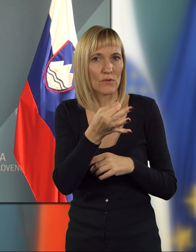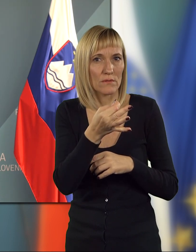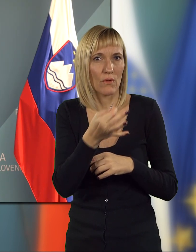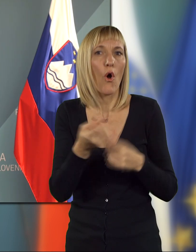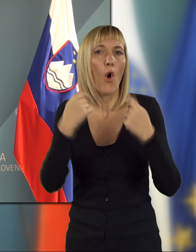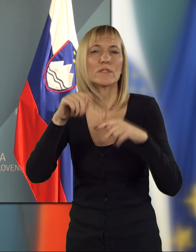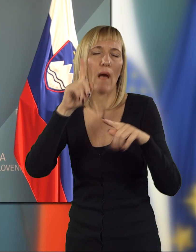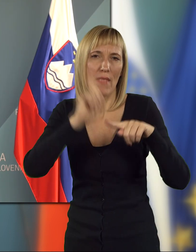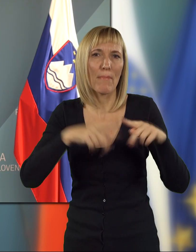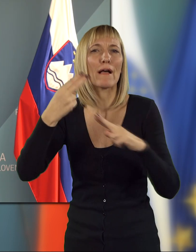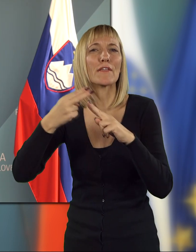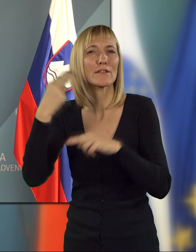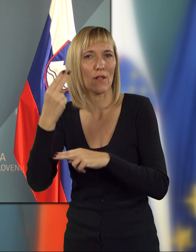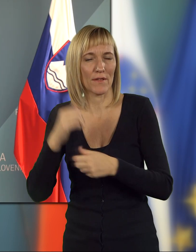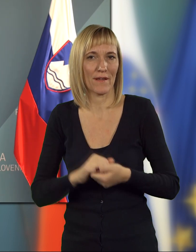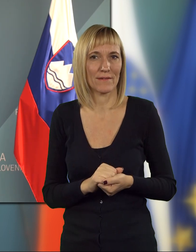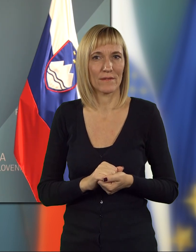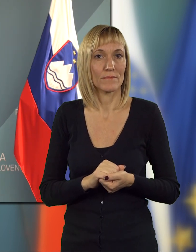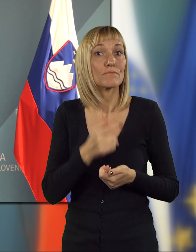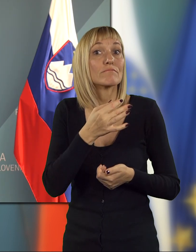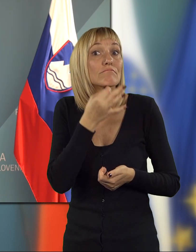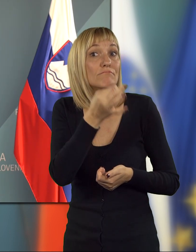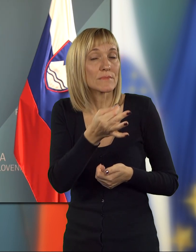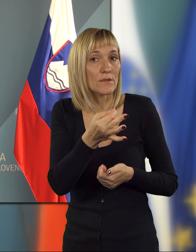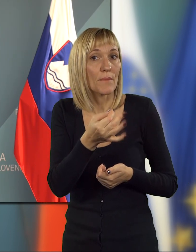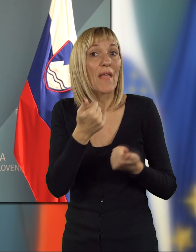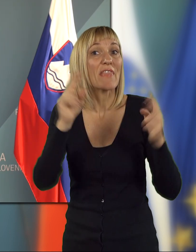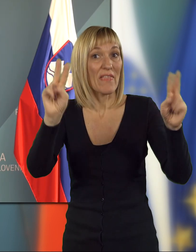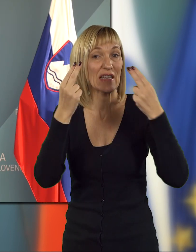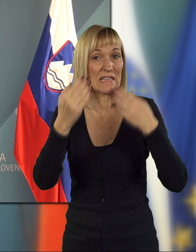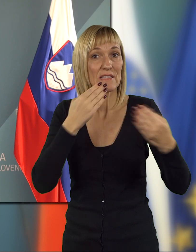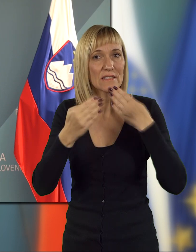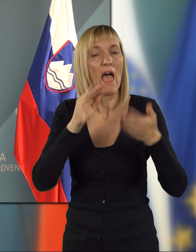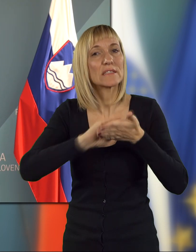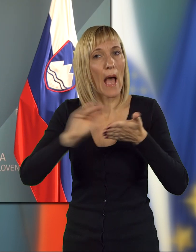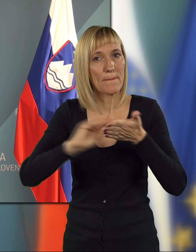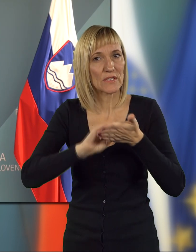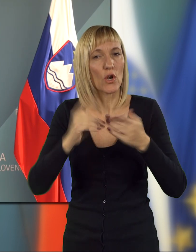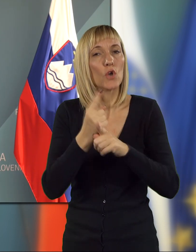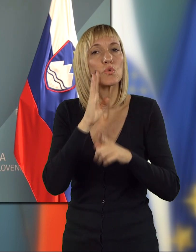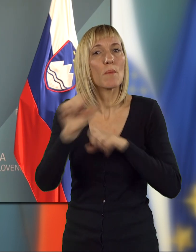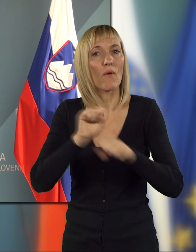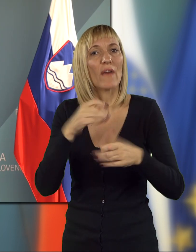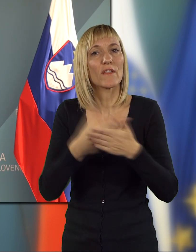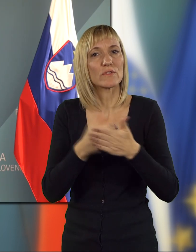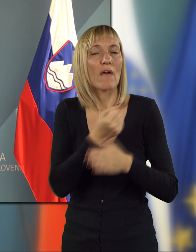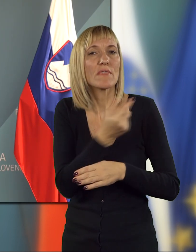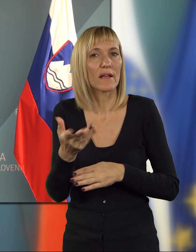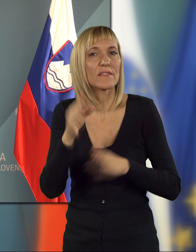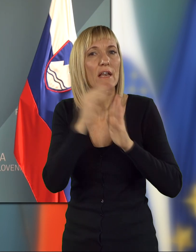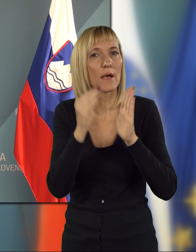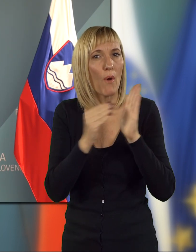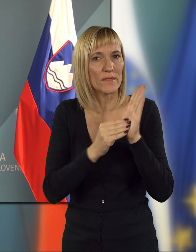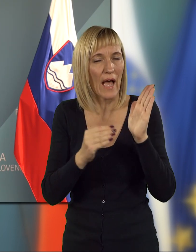TV-ja oziroma TV Slovenija, ste se že dogovorila. Ja, gospod minister, v sklicu današnje seje je bilo zapisano tudi,